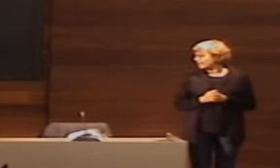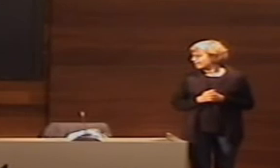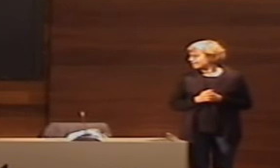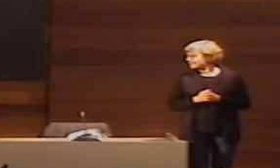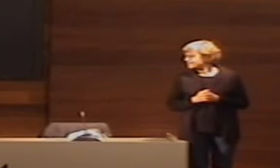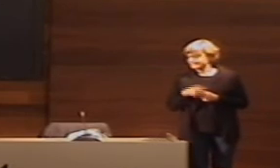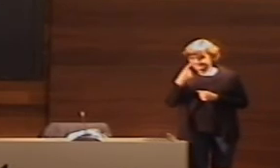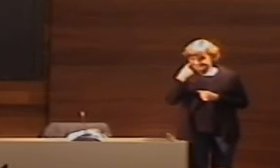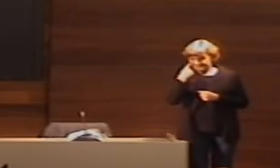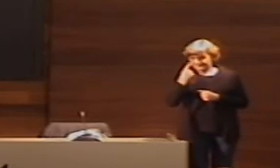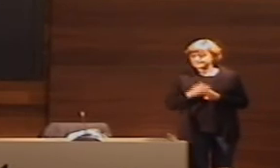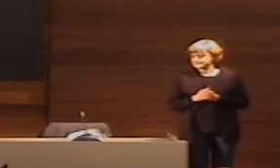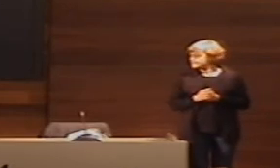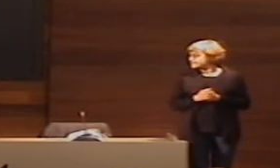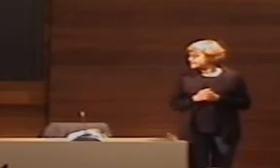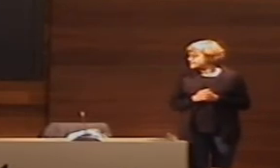A ver,